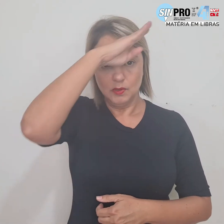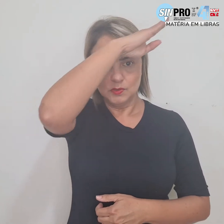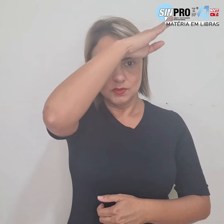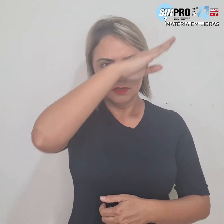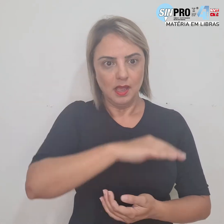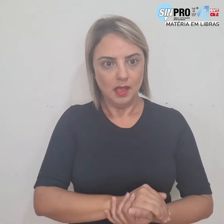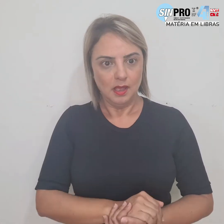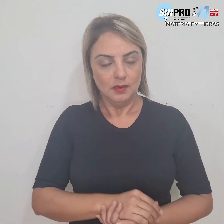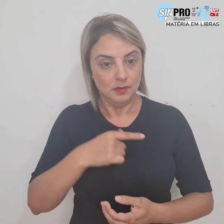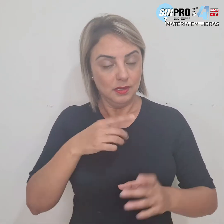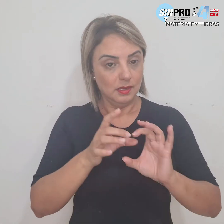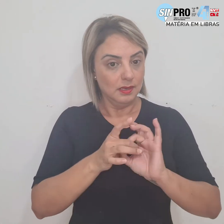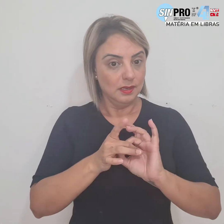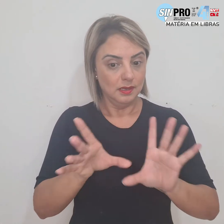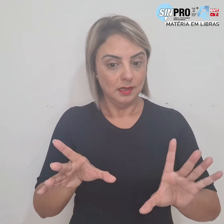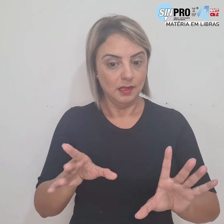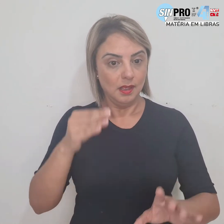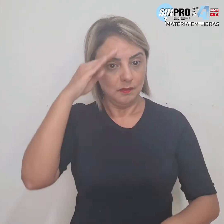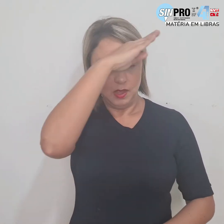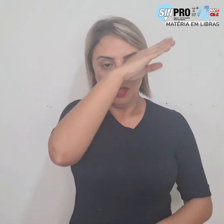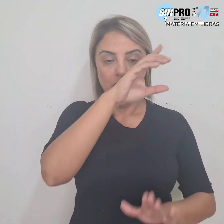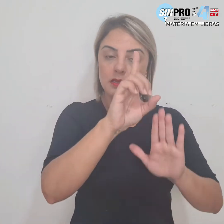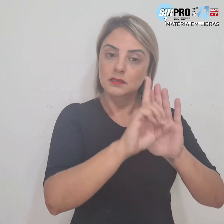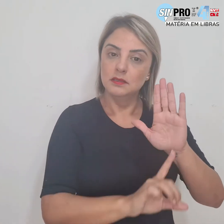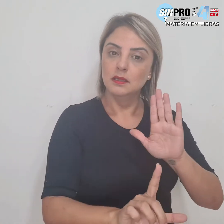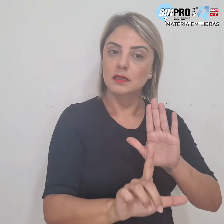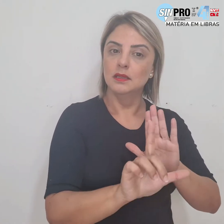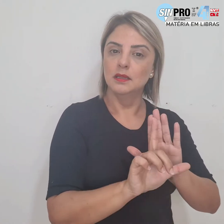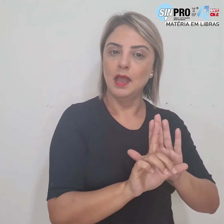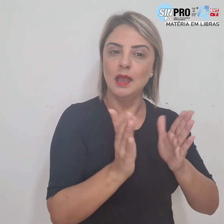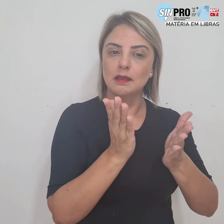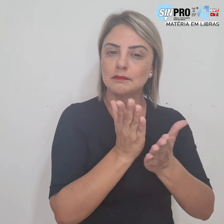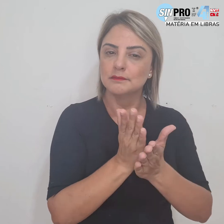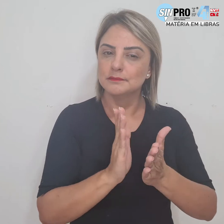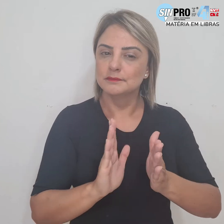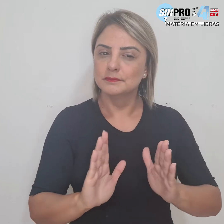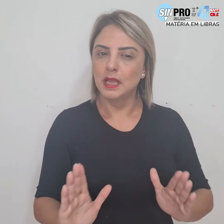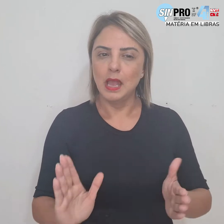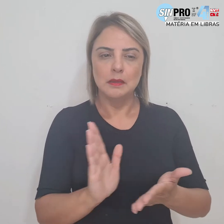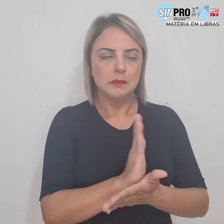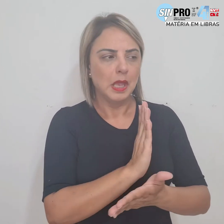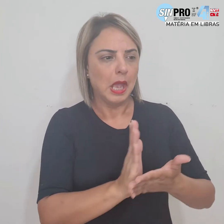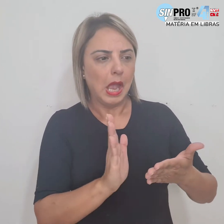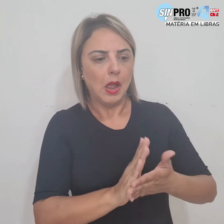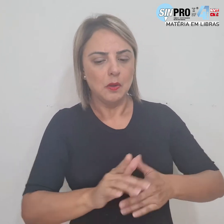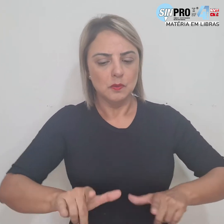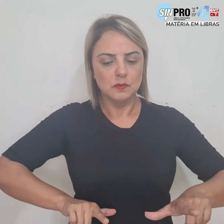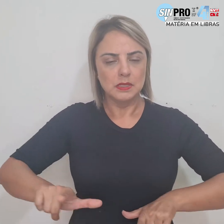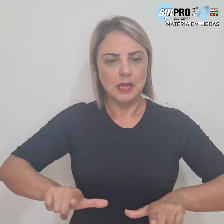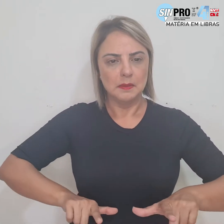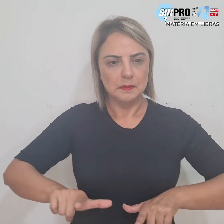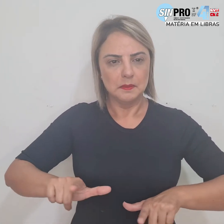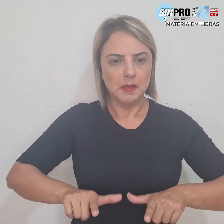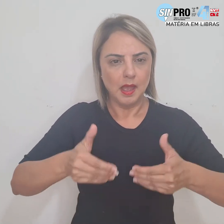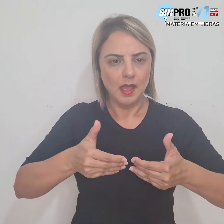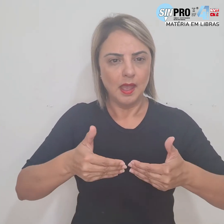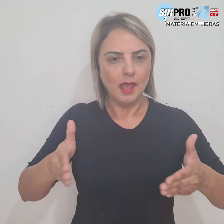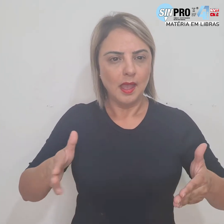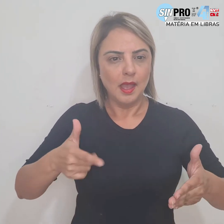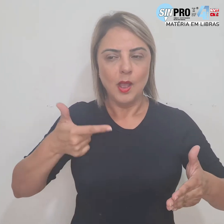presidente da República e permitir que ele, através de decreto, extingua determinados cargos e carreiras, abre-se todas